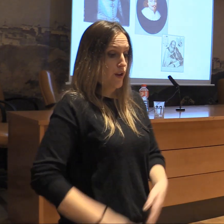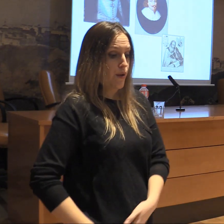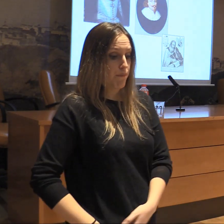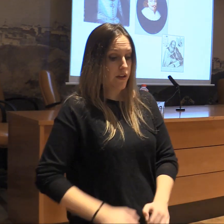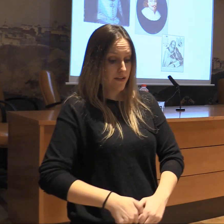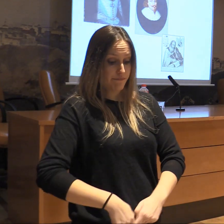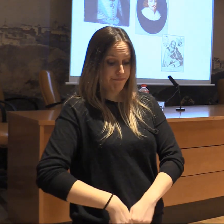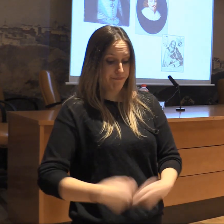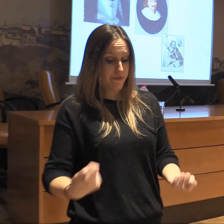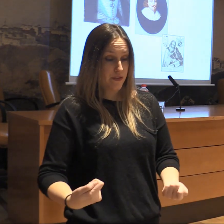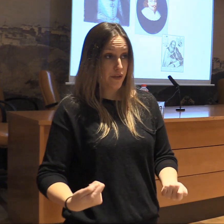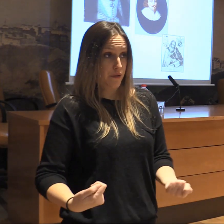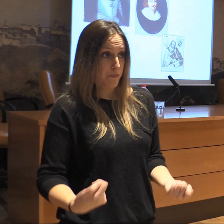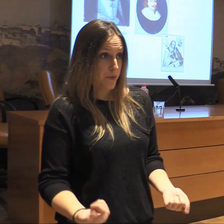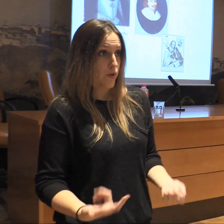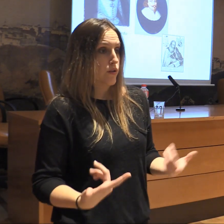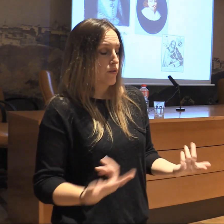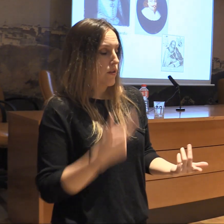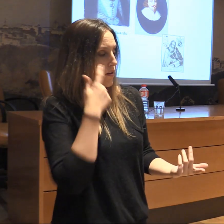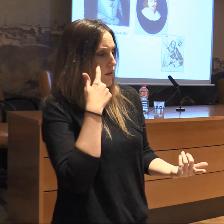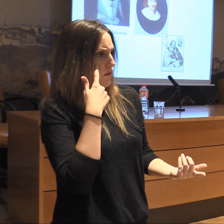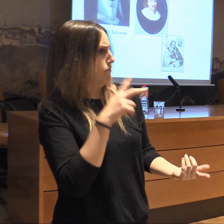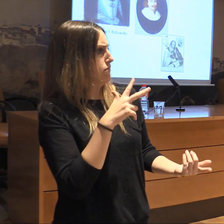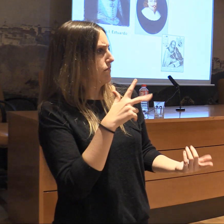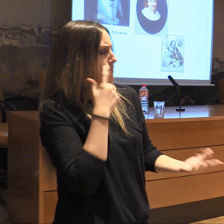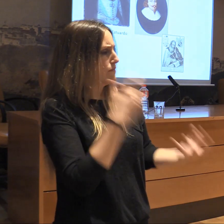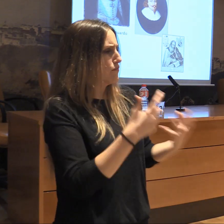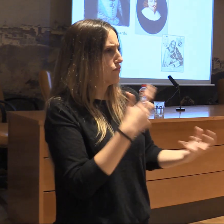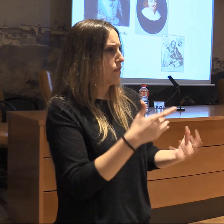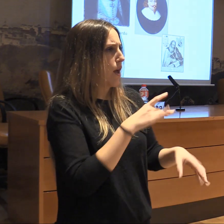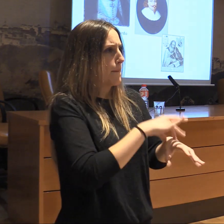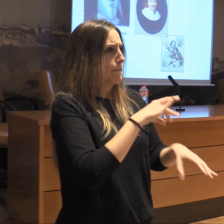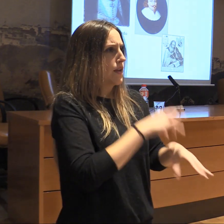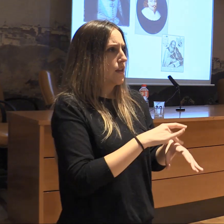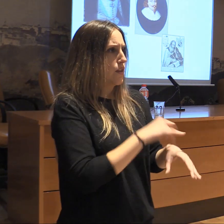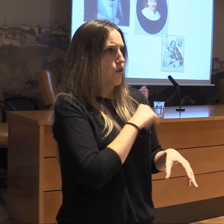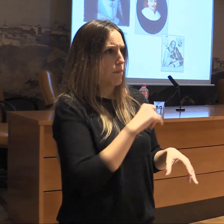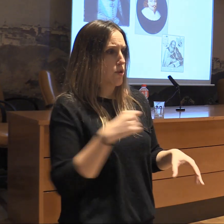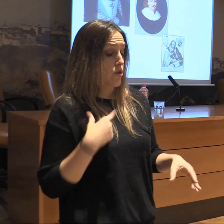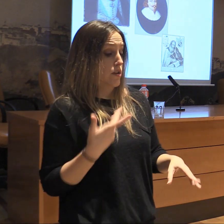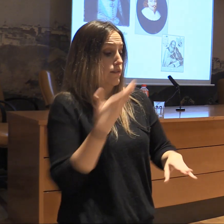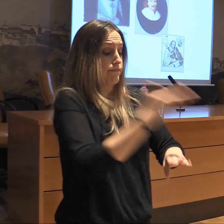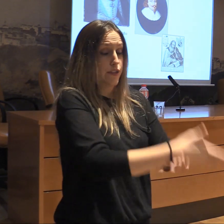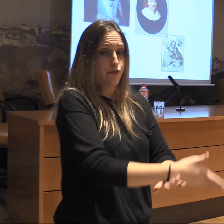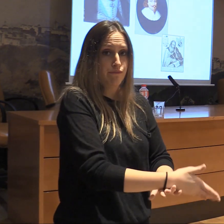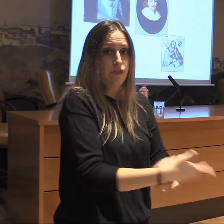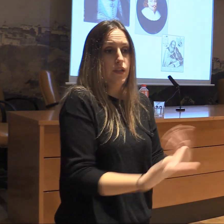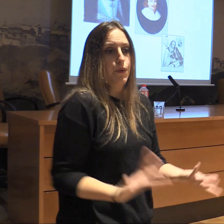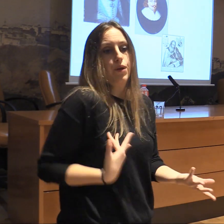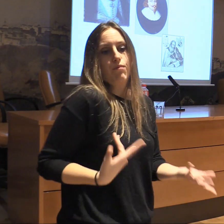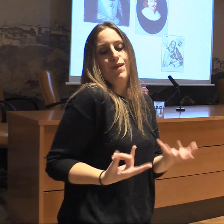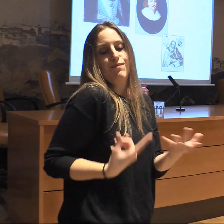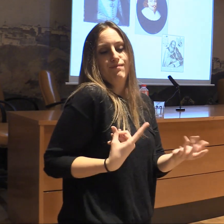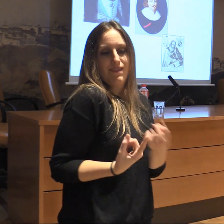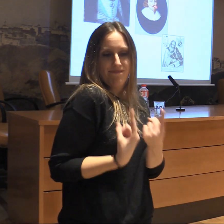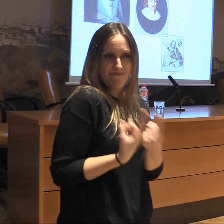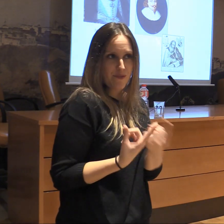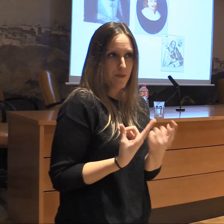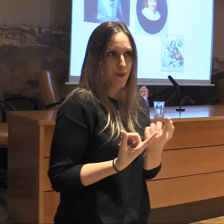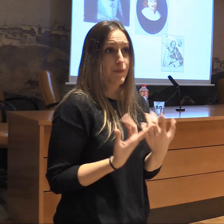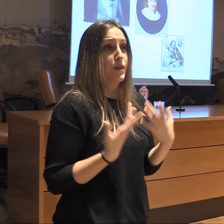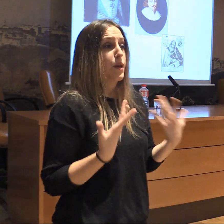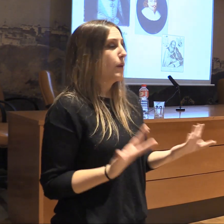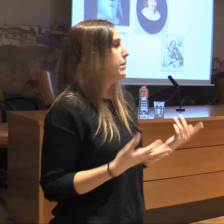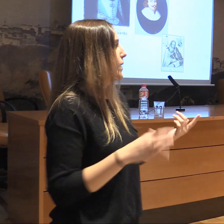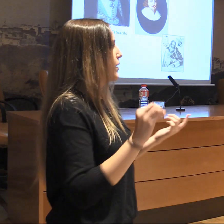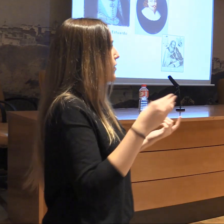del rey, así atrajo su atención, le mandó a su médico personal, bueno, y así comenzaron una relación particular. Pero Roberto Carr